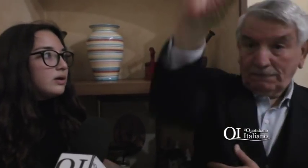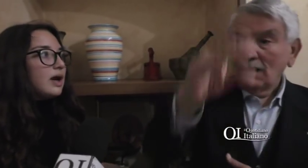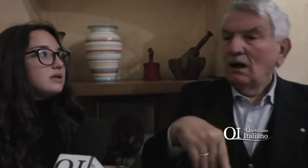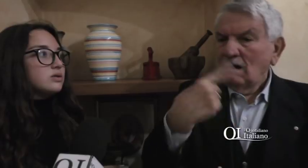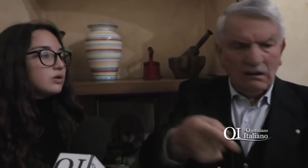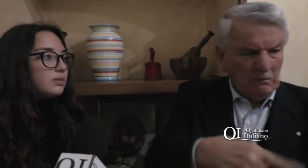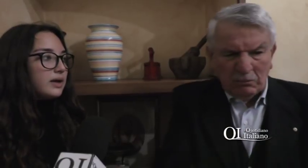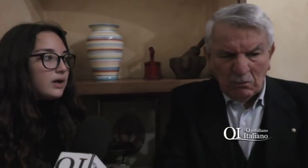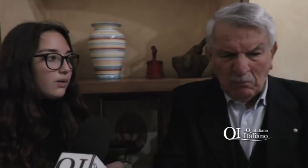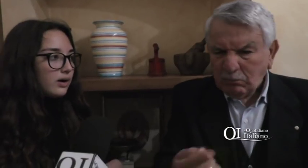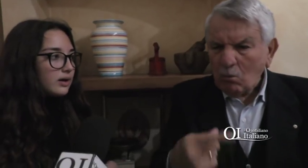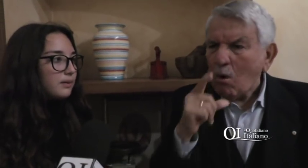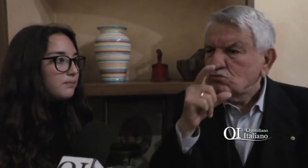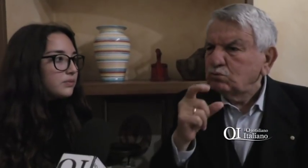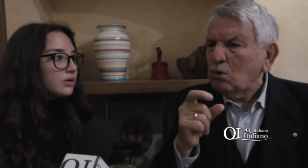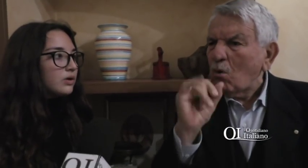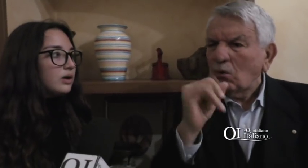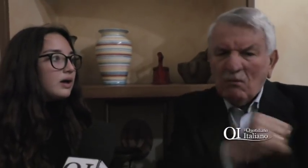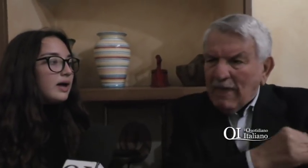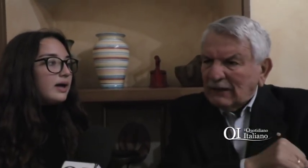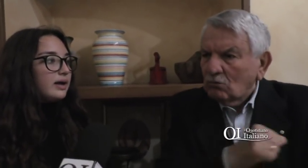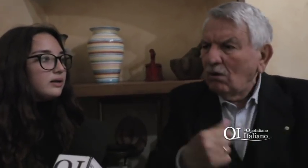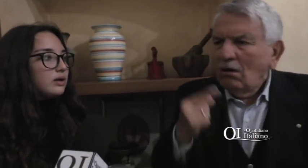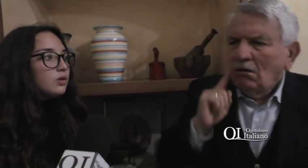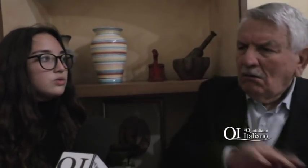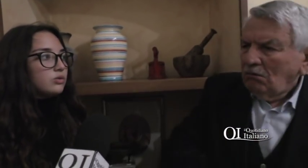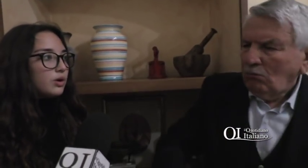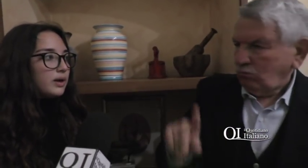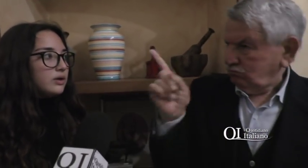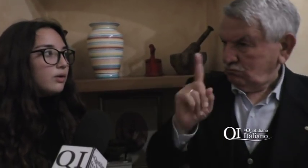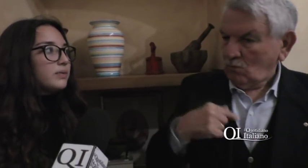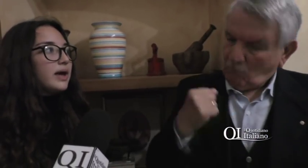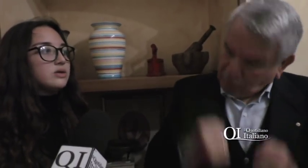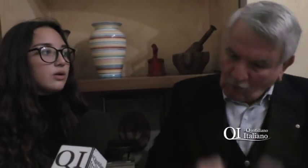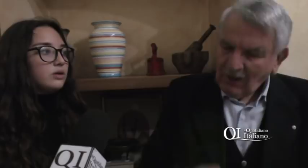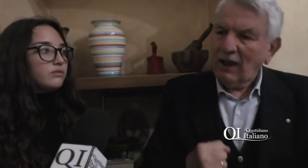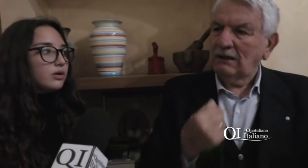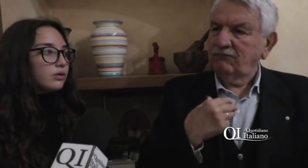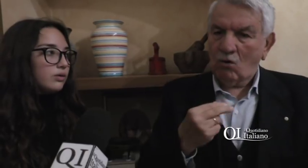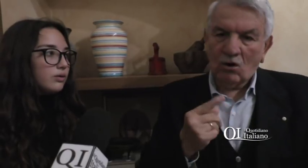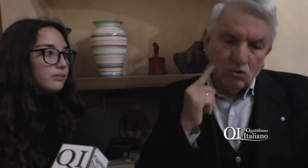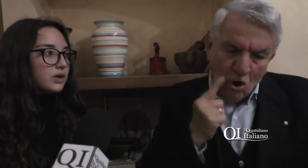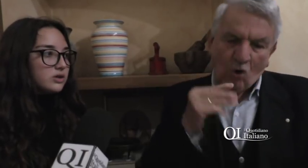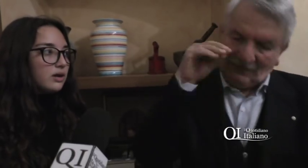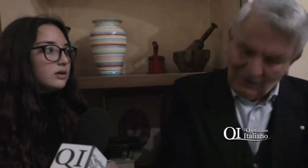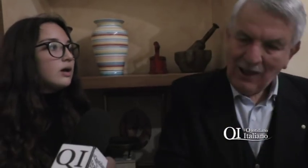e l'istituto alberghiero anche e il consultorio medico e i sordi non vengono